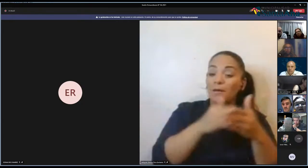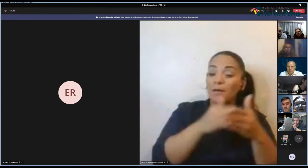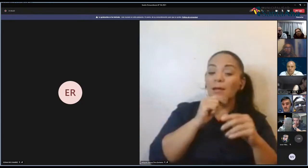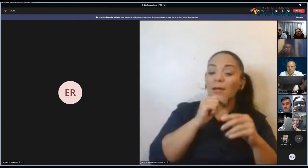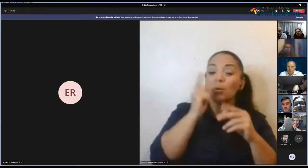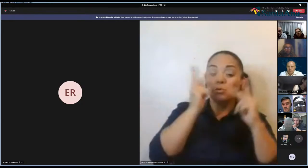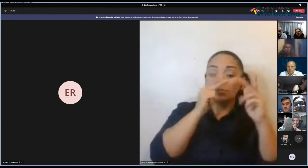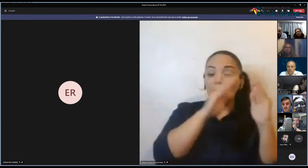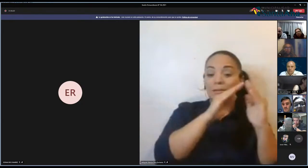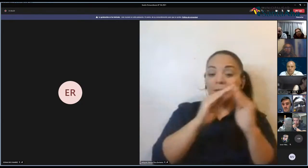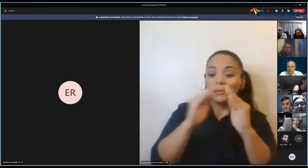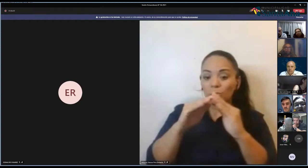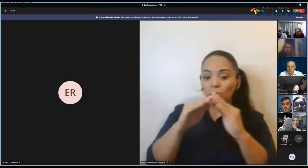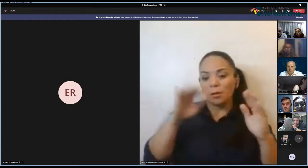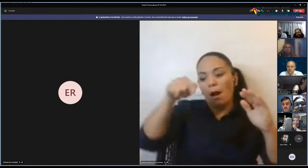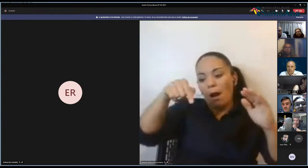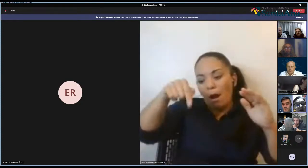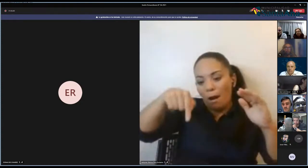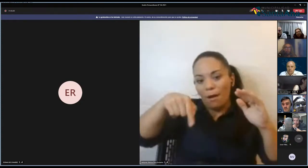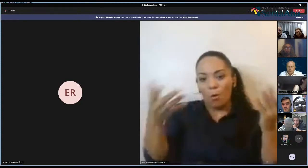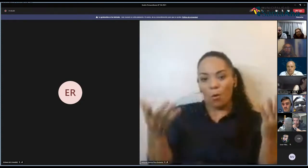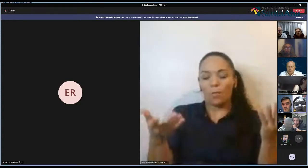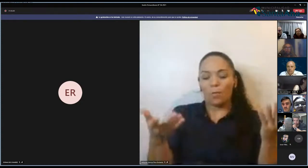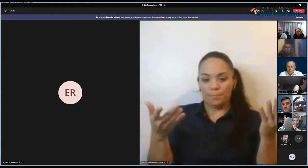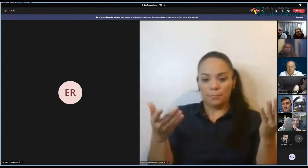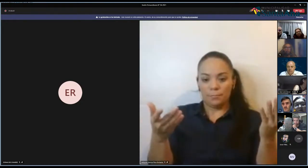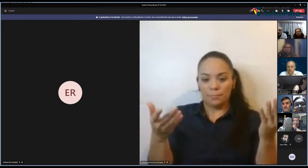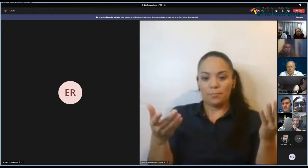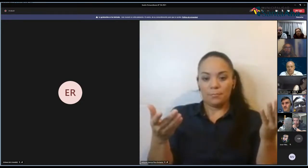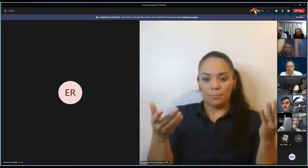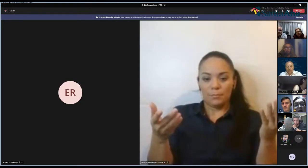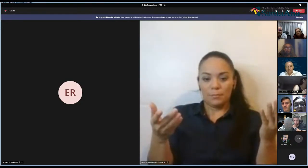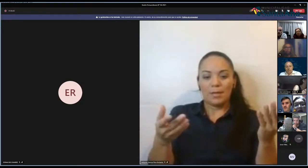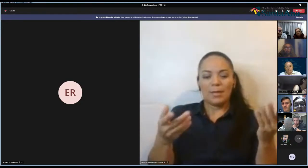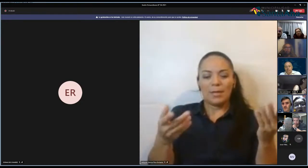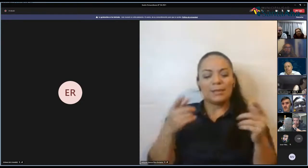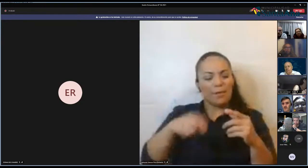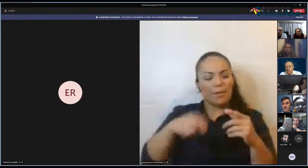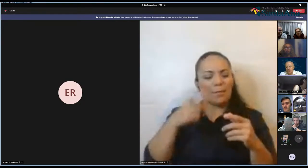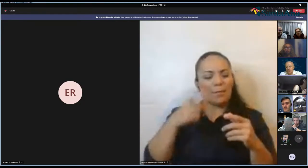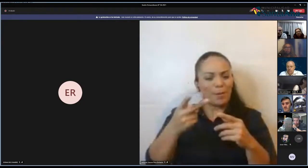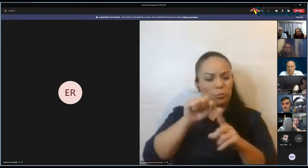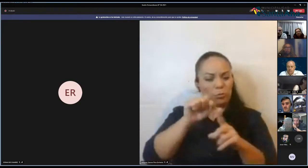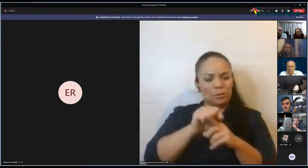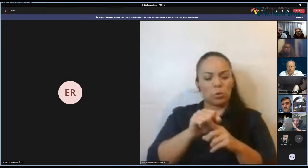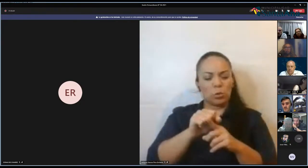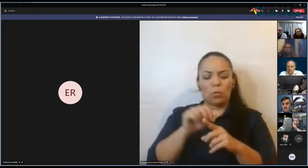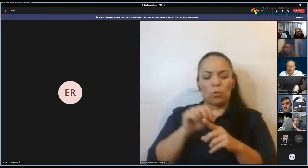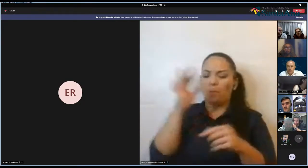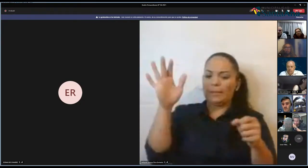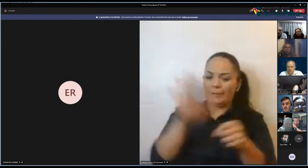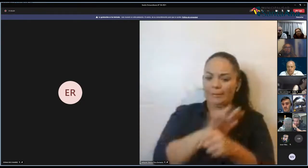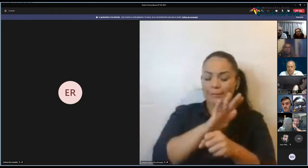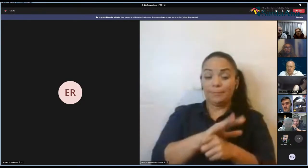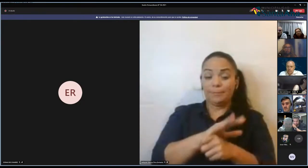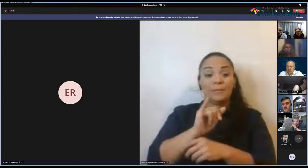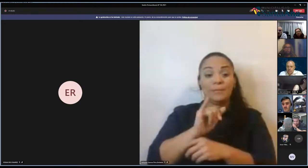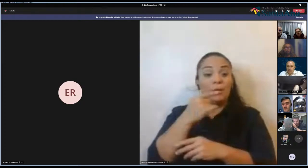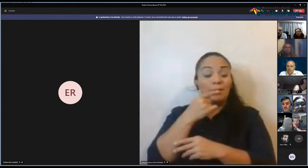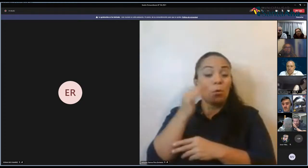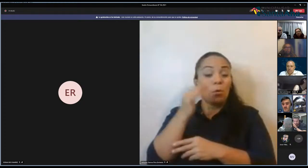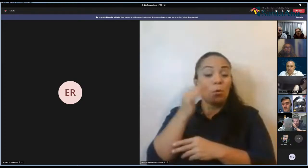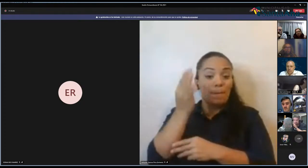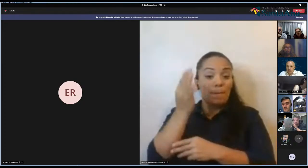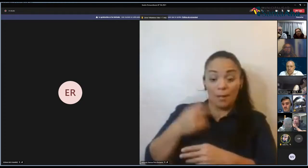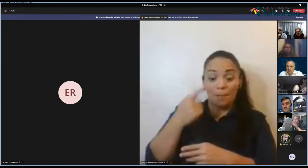hacia abajo entonces hay que abriendo de forma íntegra al bien lo decía la señora presidenta verdad las construcciones que se